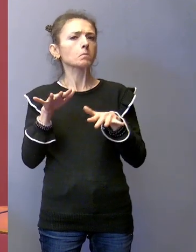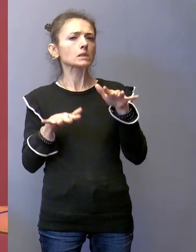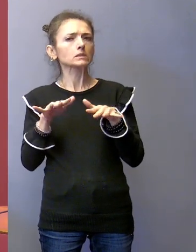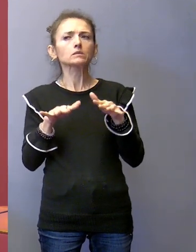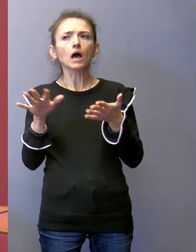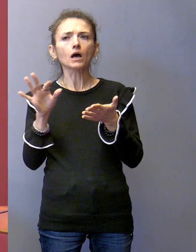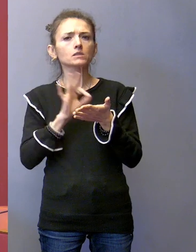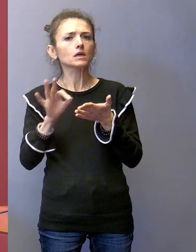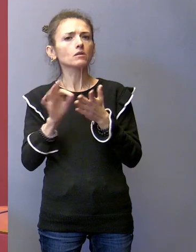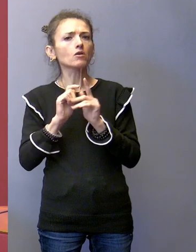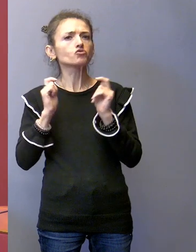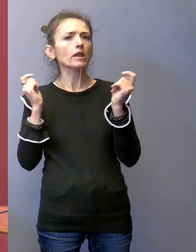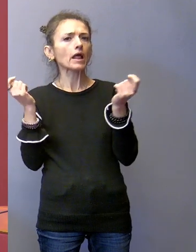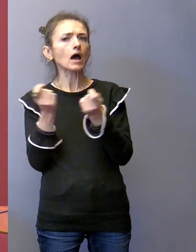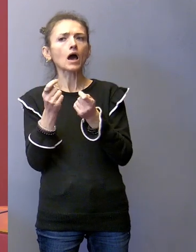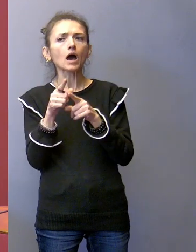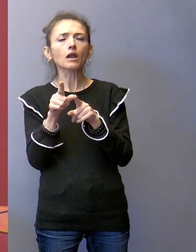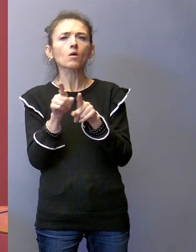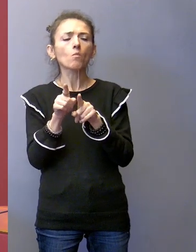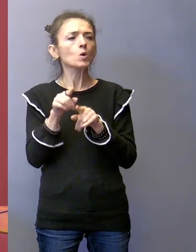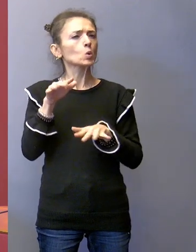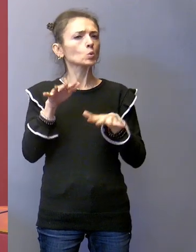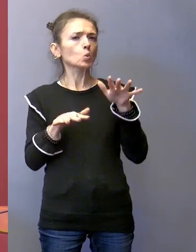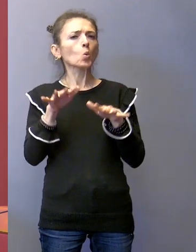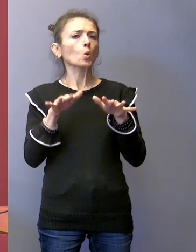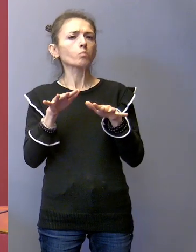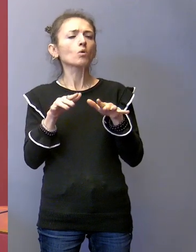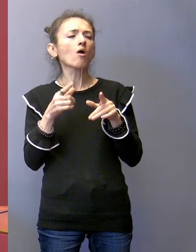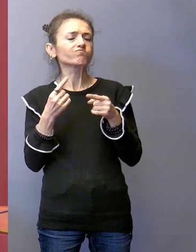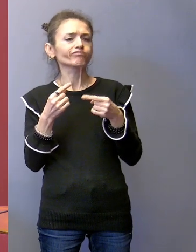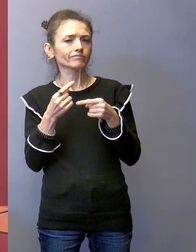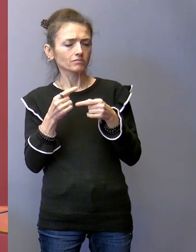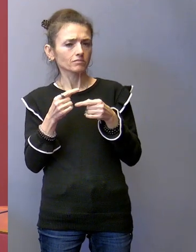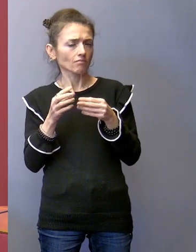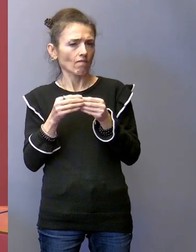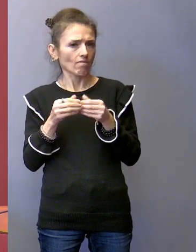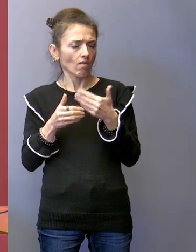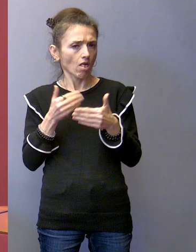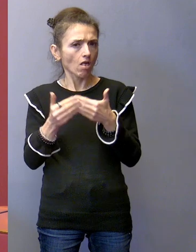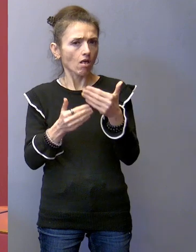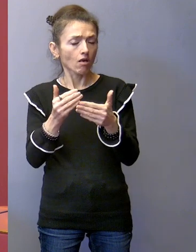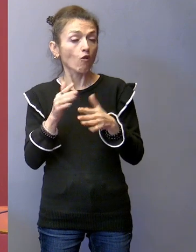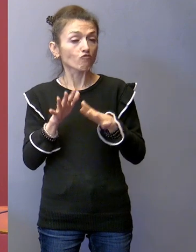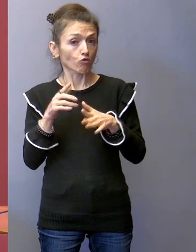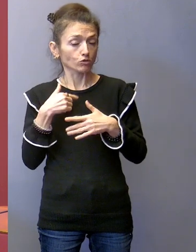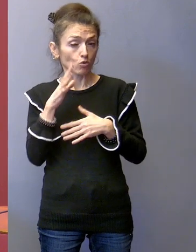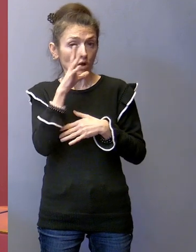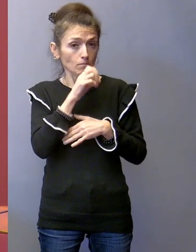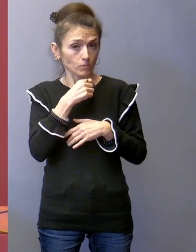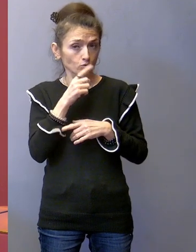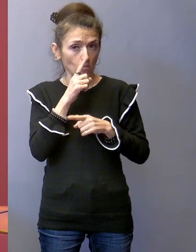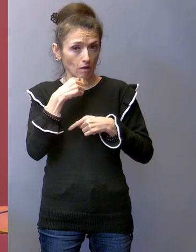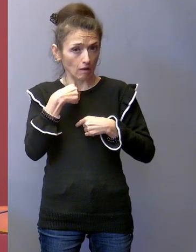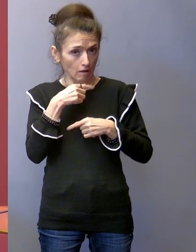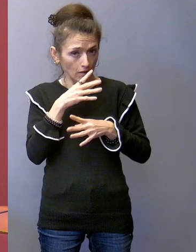segreteria generale ho se ho capito bene è stato utilizzato un criterio di perplessità Però magari sono compreso male E se Alla luce di questo